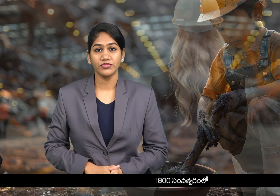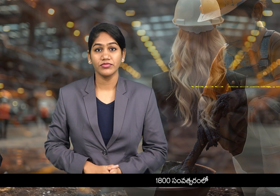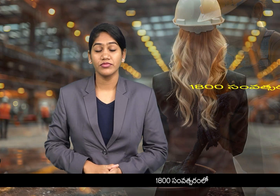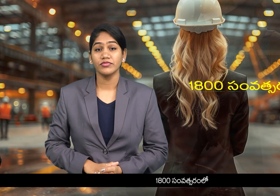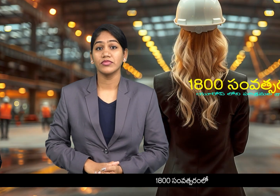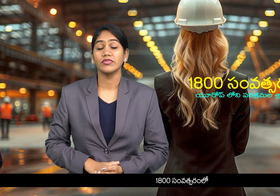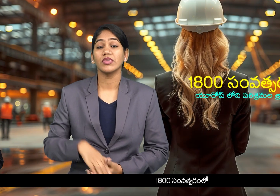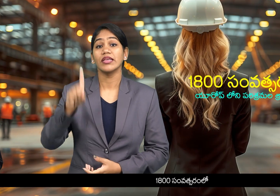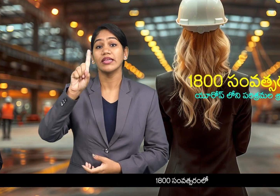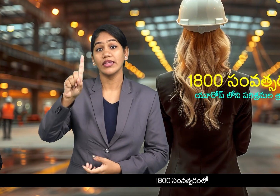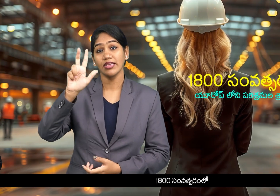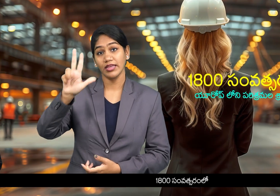సంవత్సరంలో